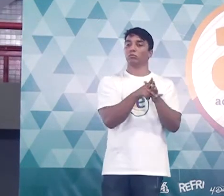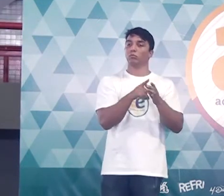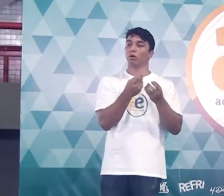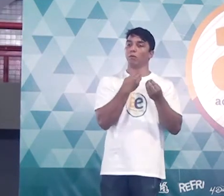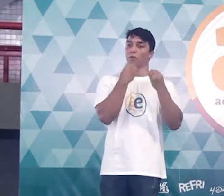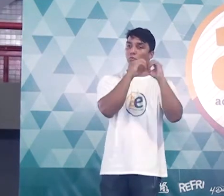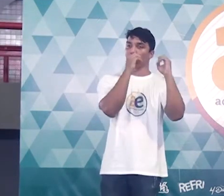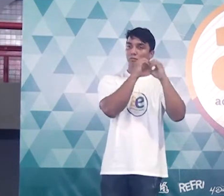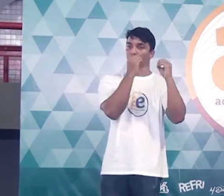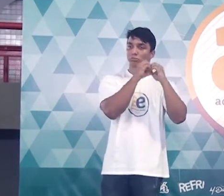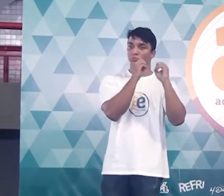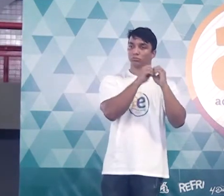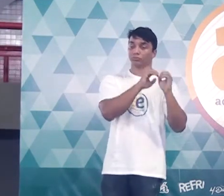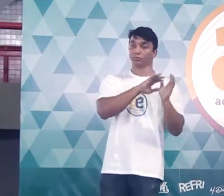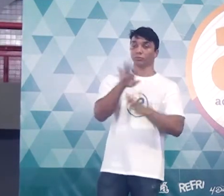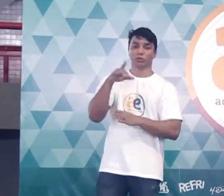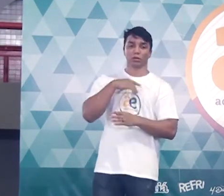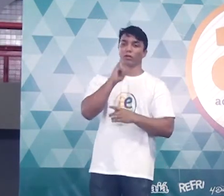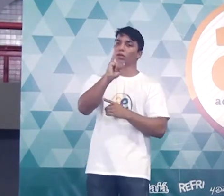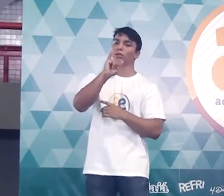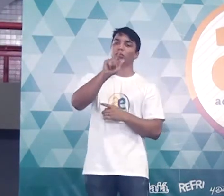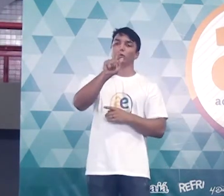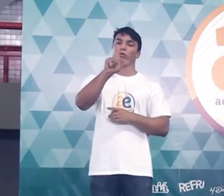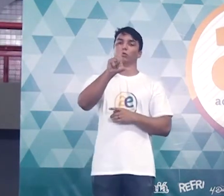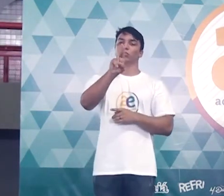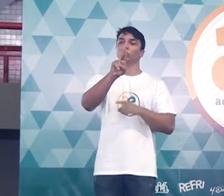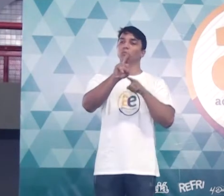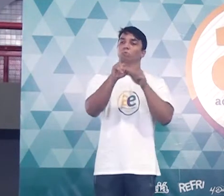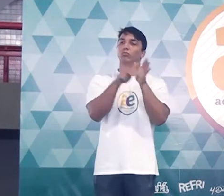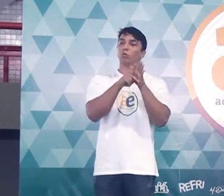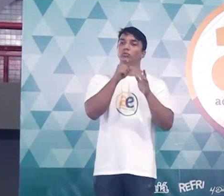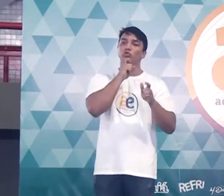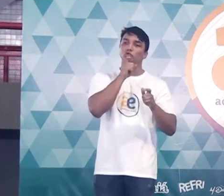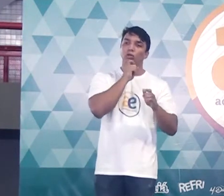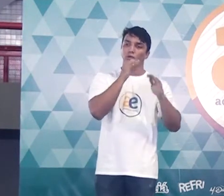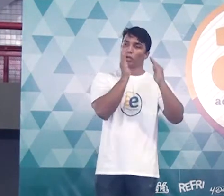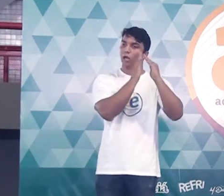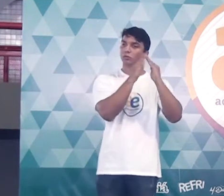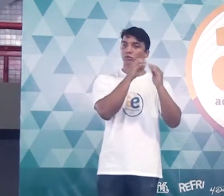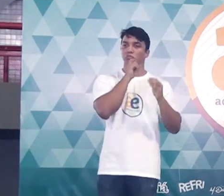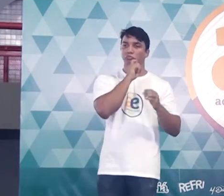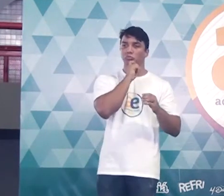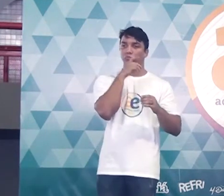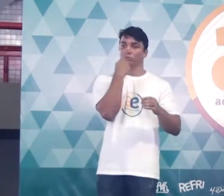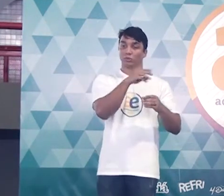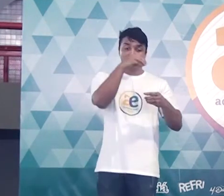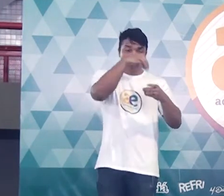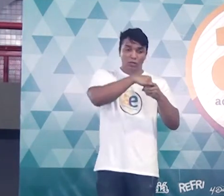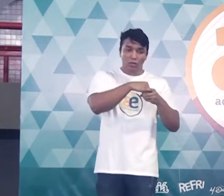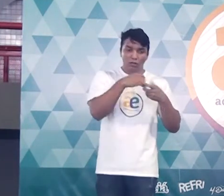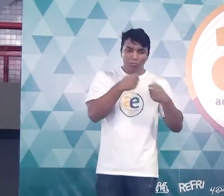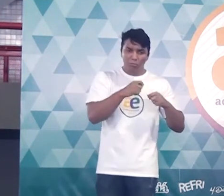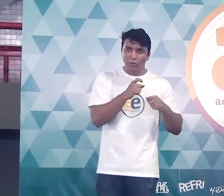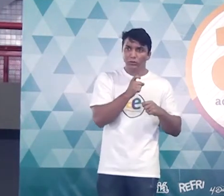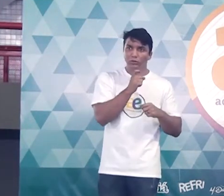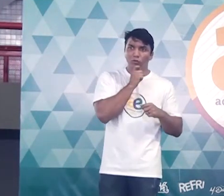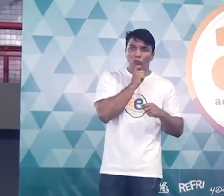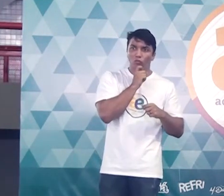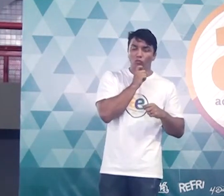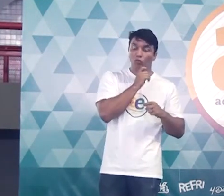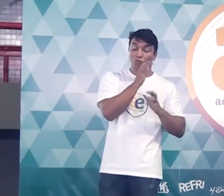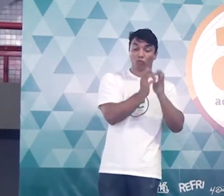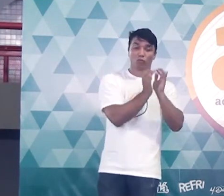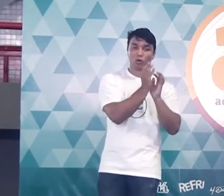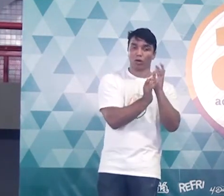iglu? O iglu é gelo, certo? Eles constroem, né, a sua casinha de gelo. Professor, lá dentro tem que ter uma fogueira? Mas não é